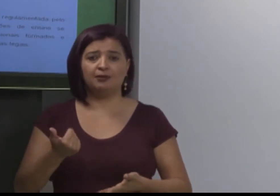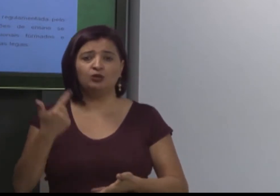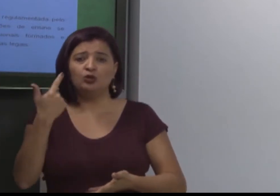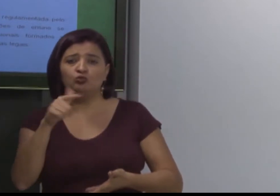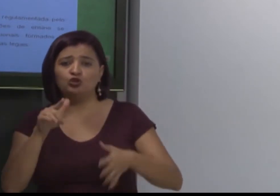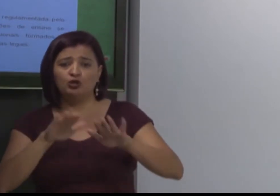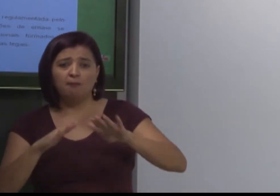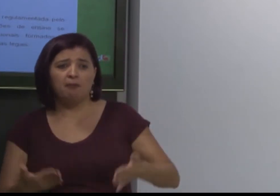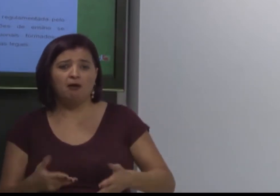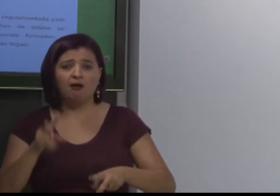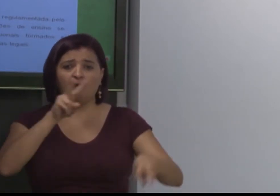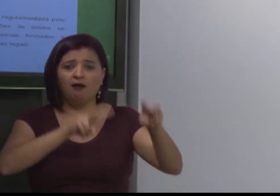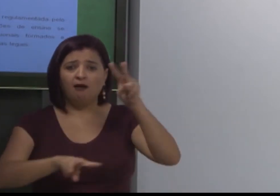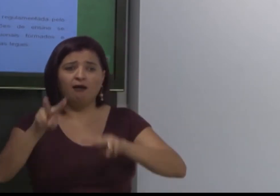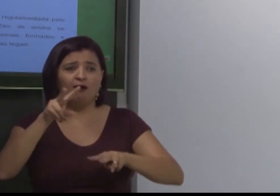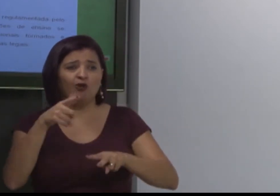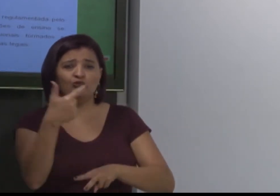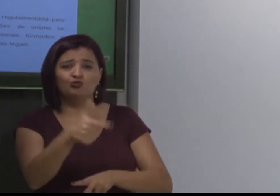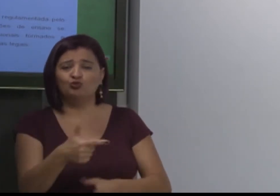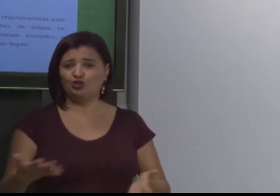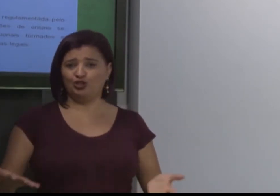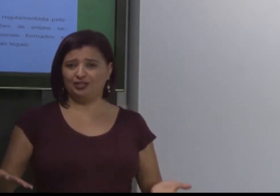uma avaliação de proficiência.